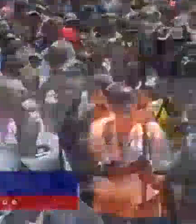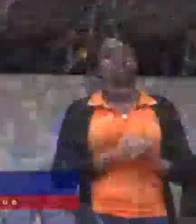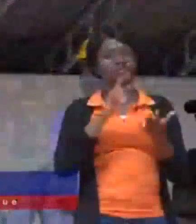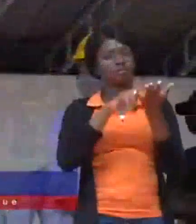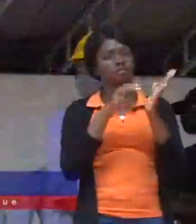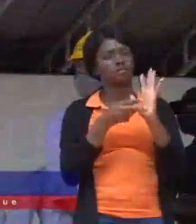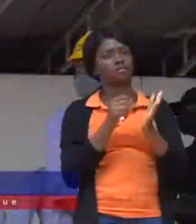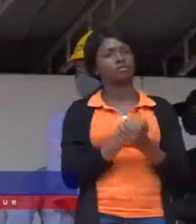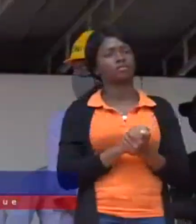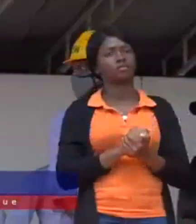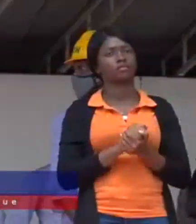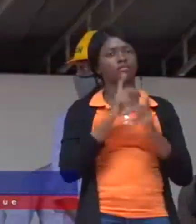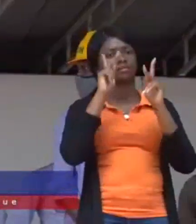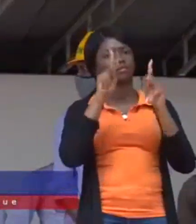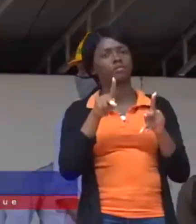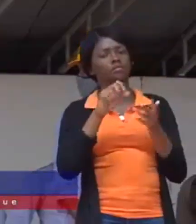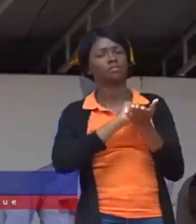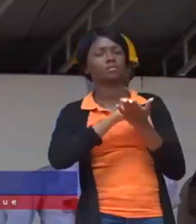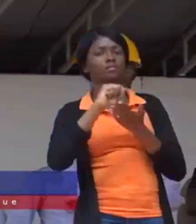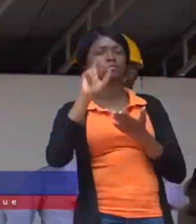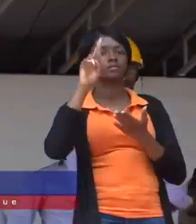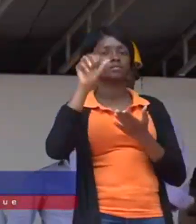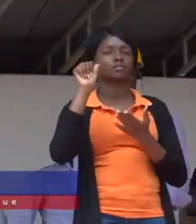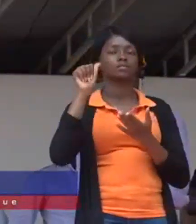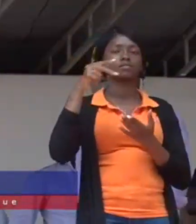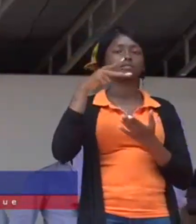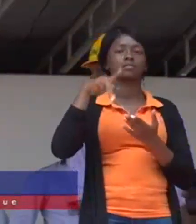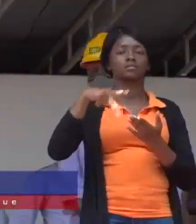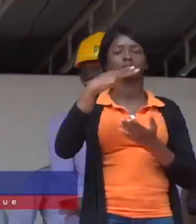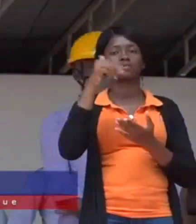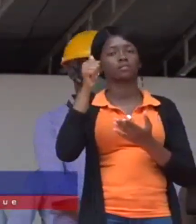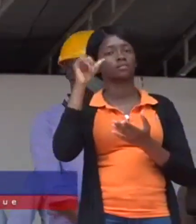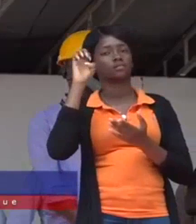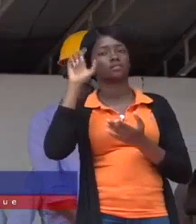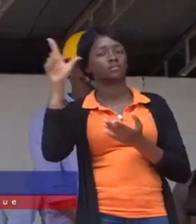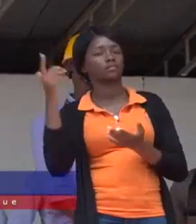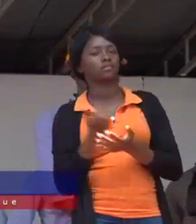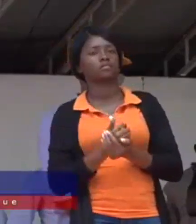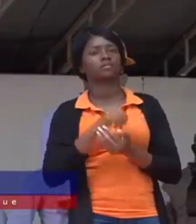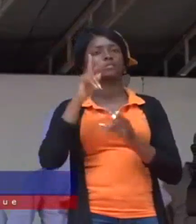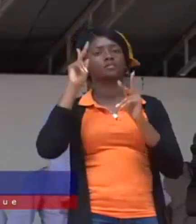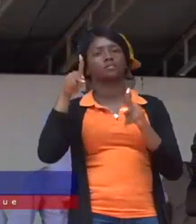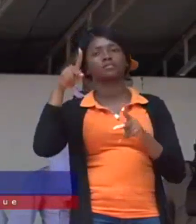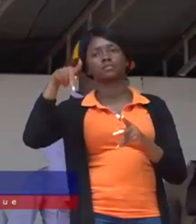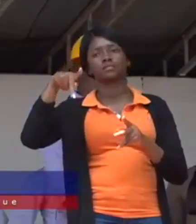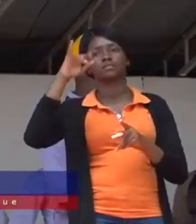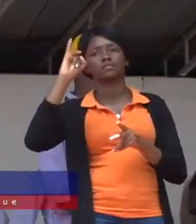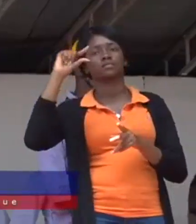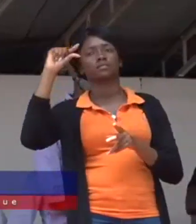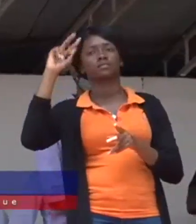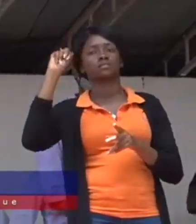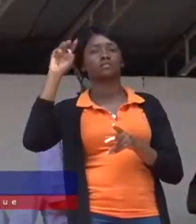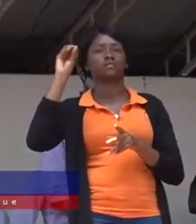Ça veut dire, mon c'est Raphaël, mon c'est Michel de la Dalaï, mon mamelade. Mon pion, mon la victoire, mon